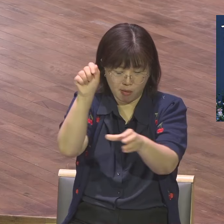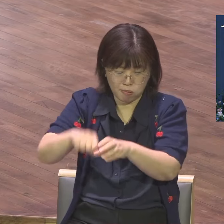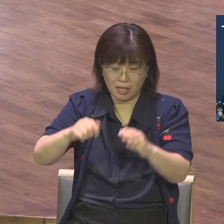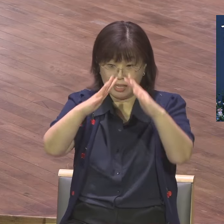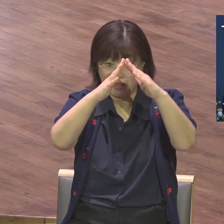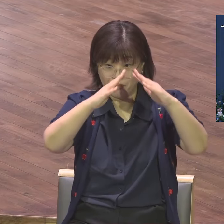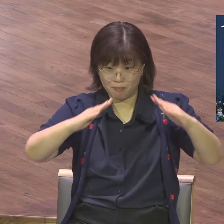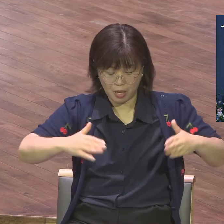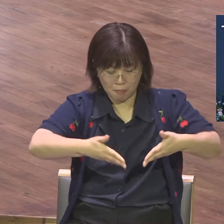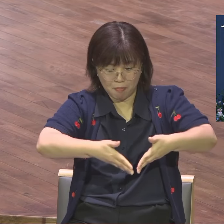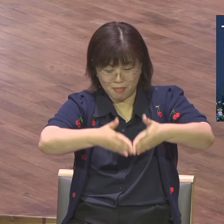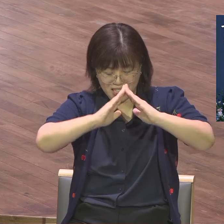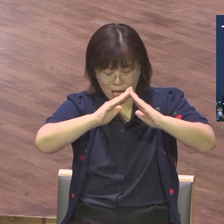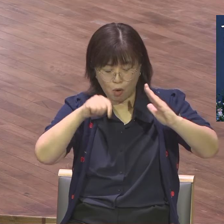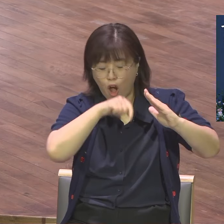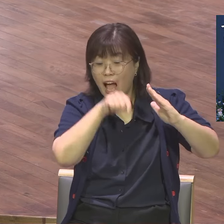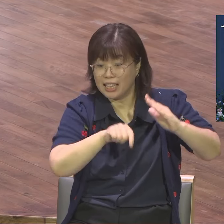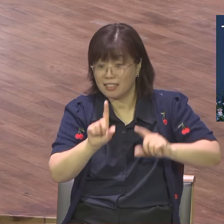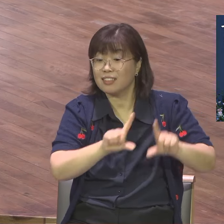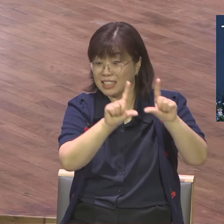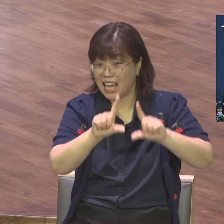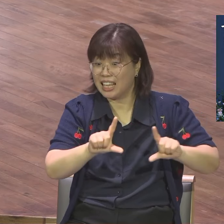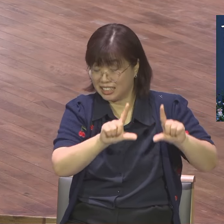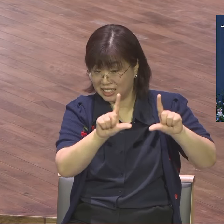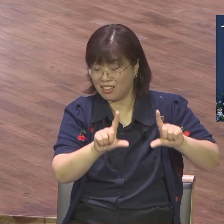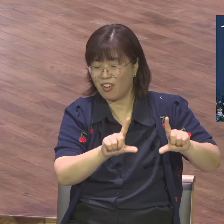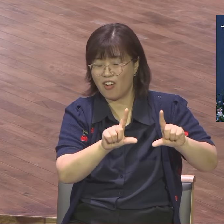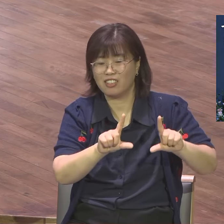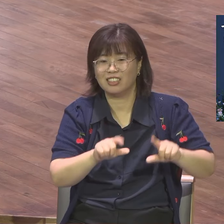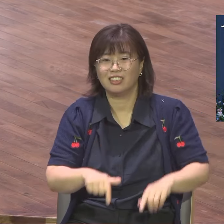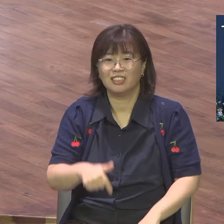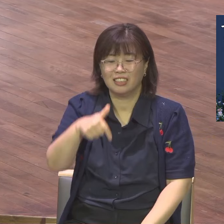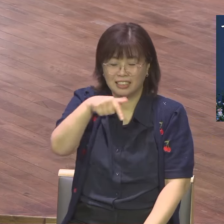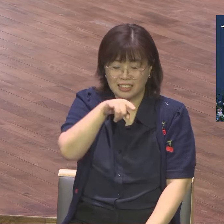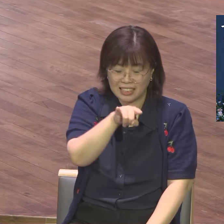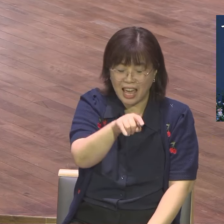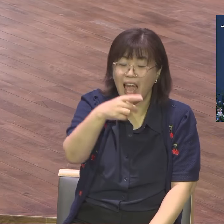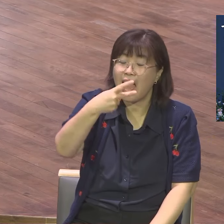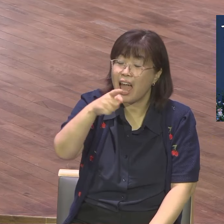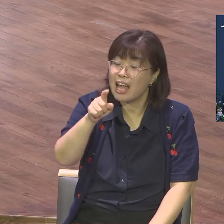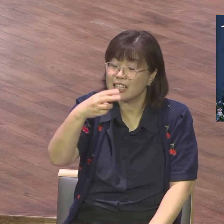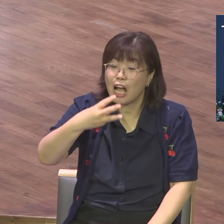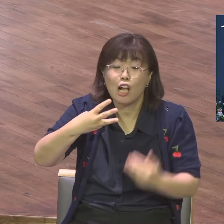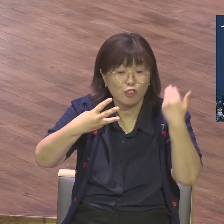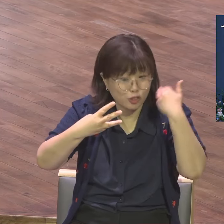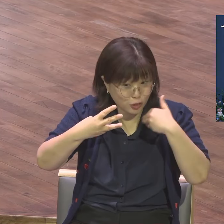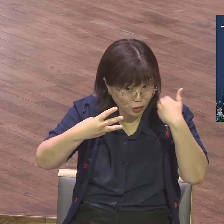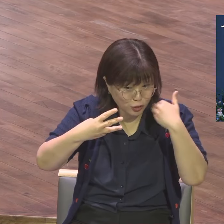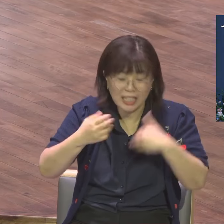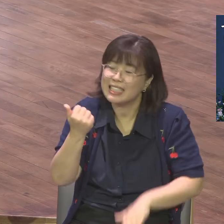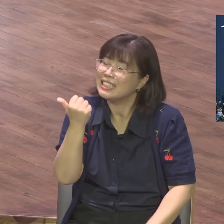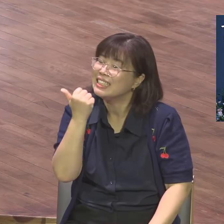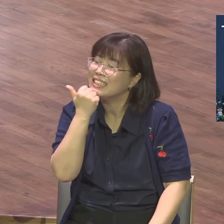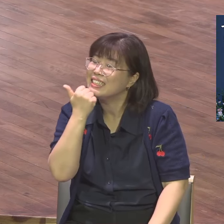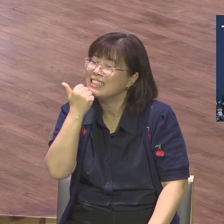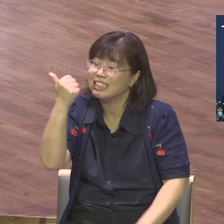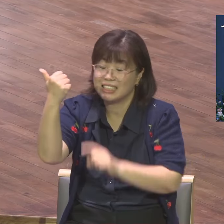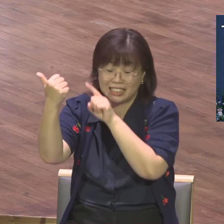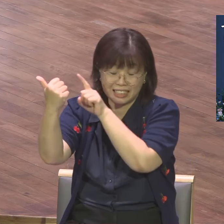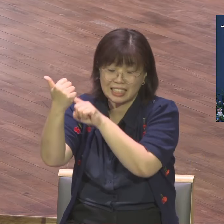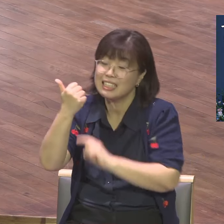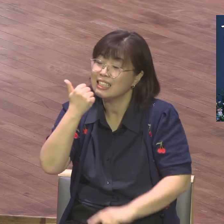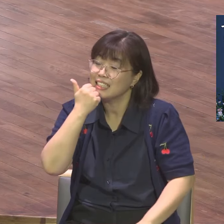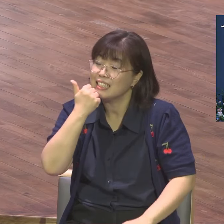이스마엘 그러니까 이삭과 이 배달을 행제잖아요. 이삭 아브라함한테 이삭 이스마엘